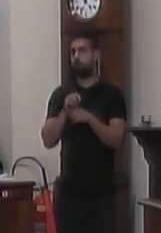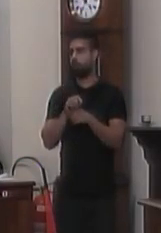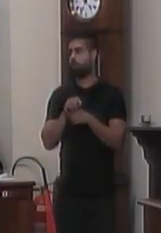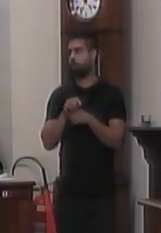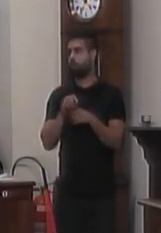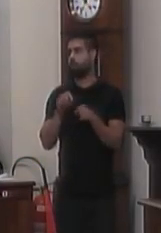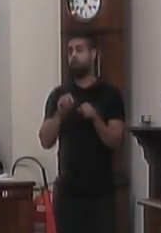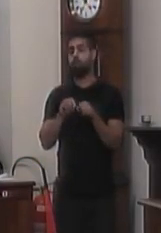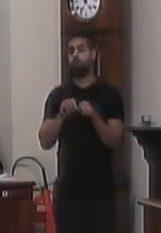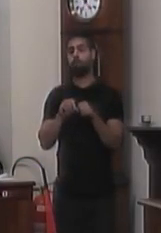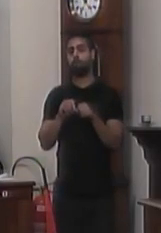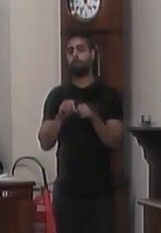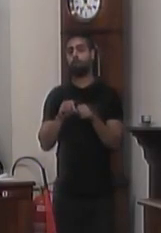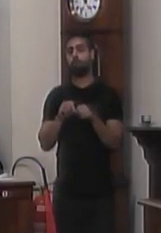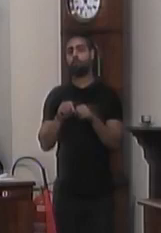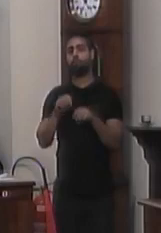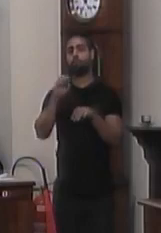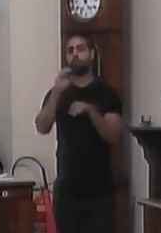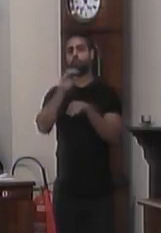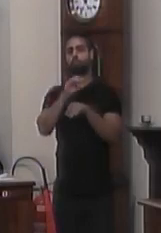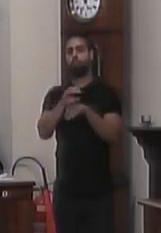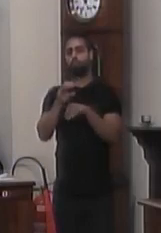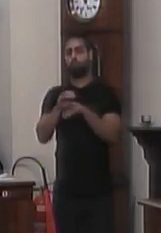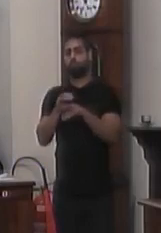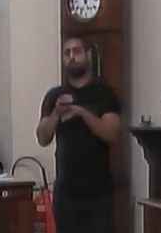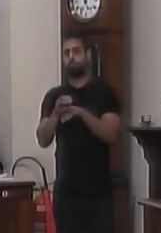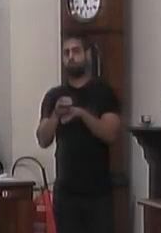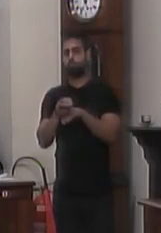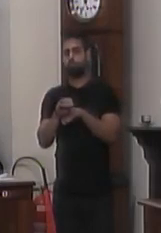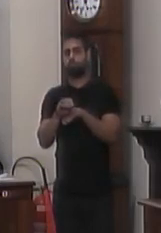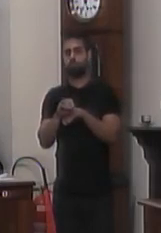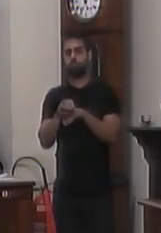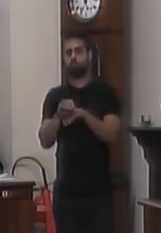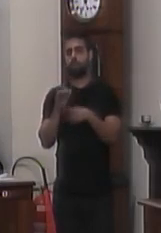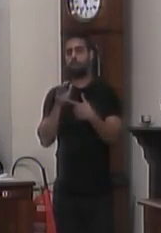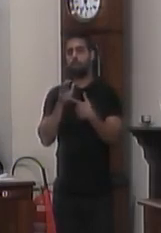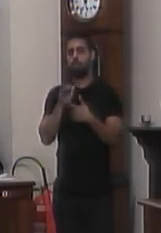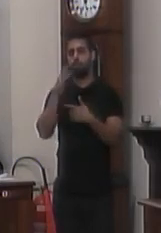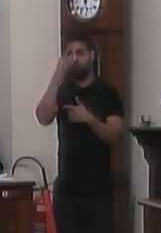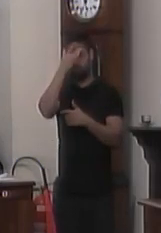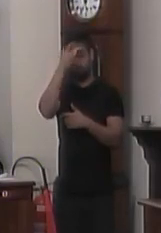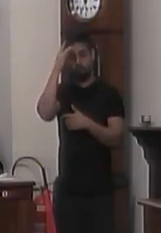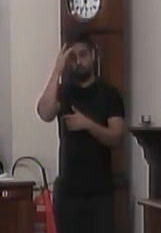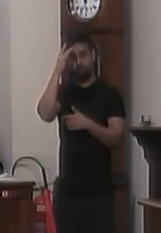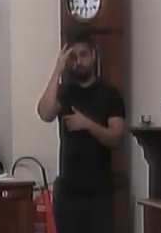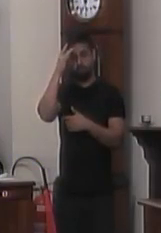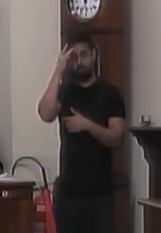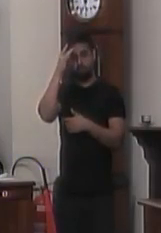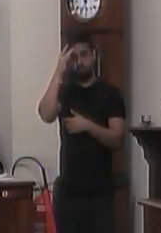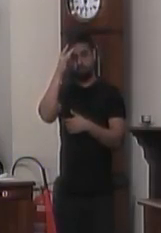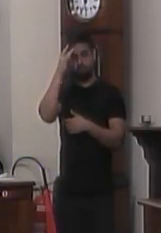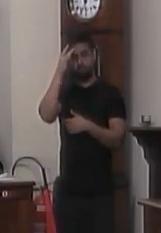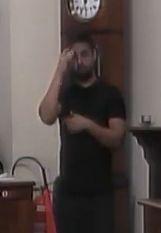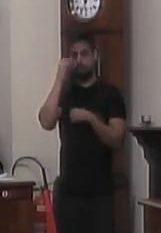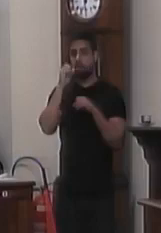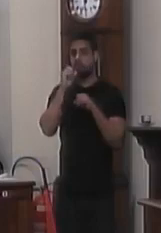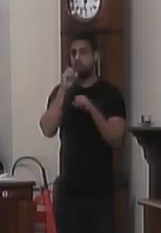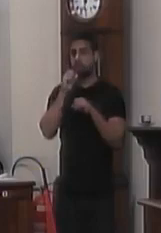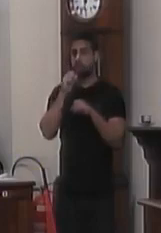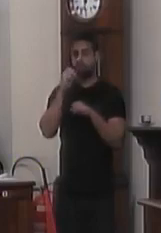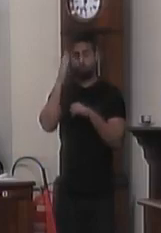aqui participou do concurso e se mostra uma pessoa extremamente